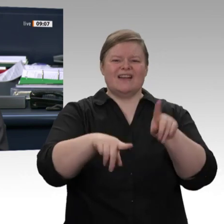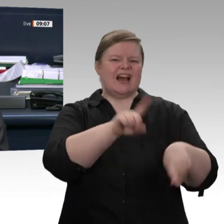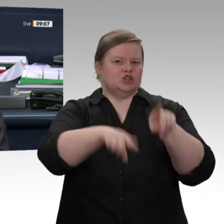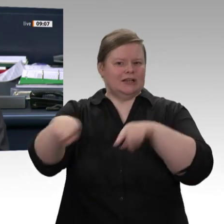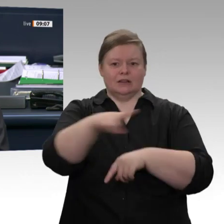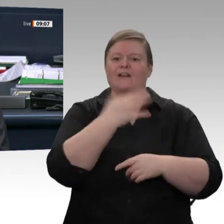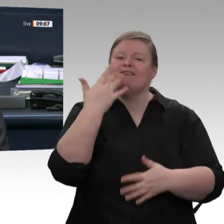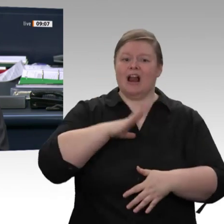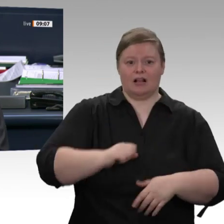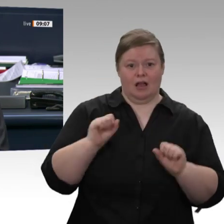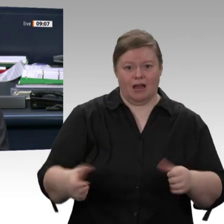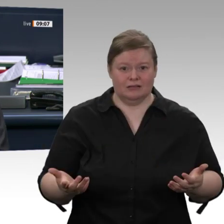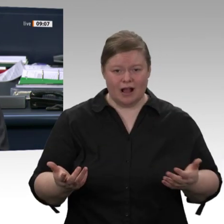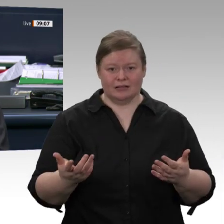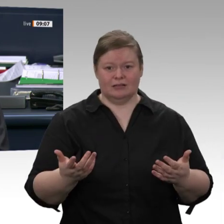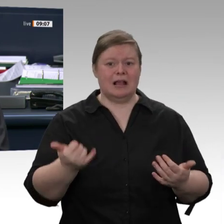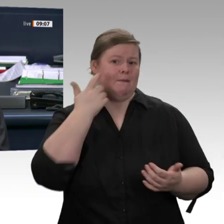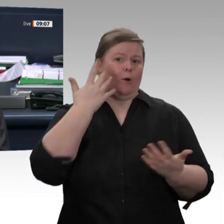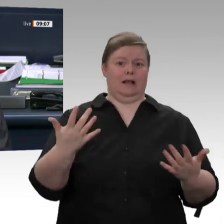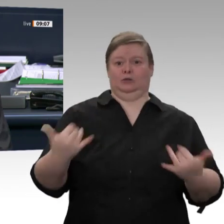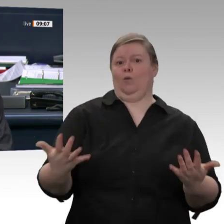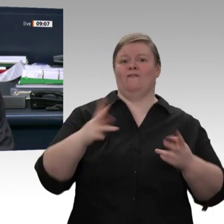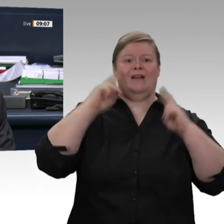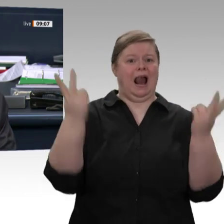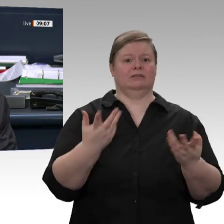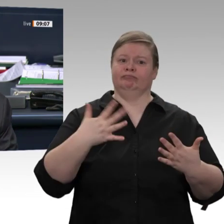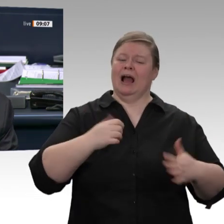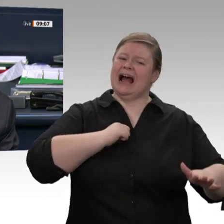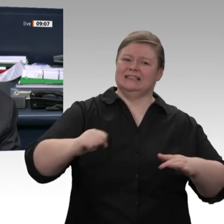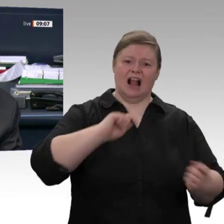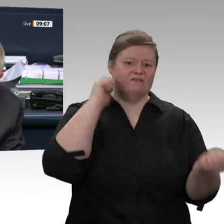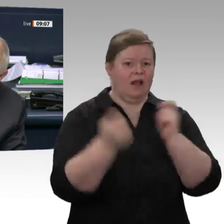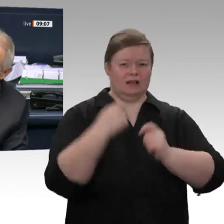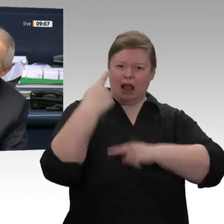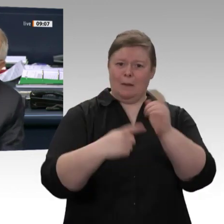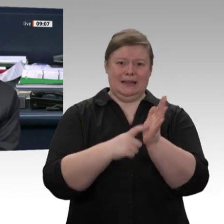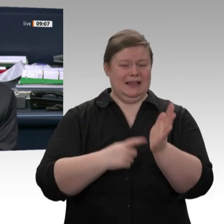zu differenzieren nicht aufgeben, wenn wir uns dem gesellschaftlichen